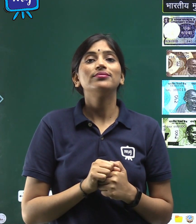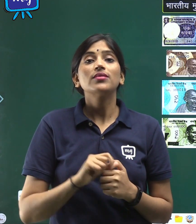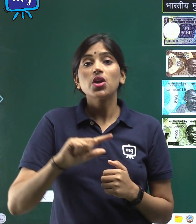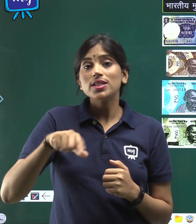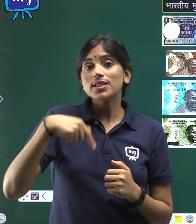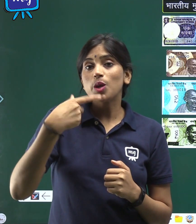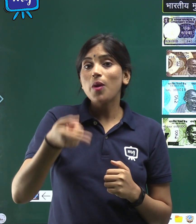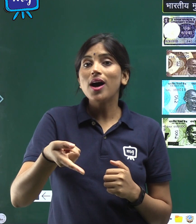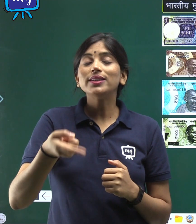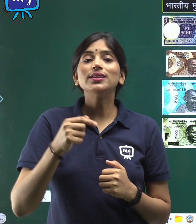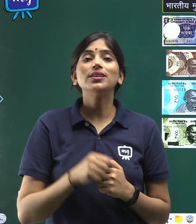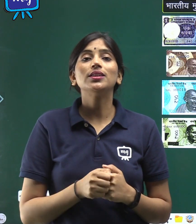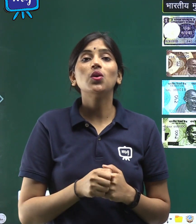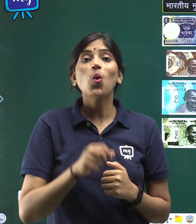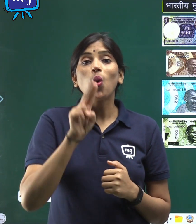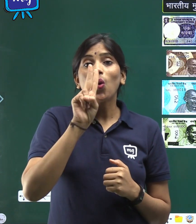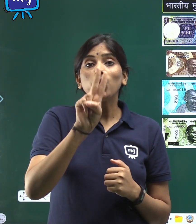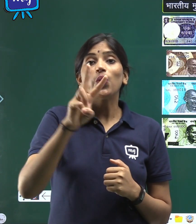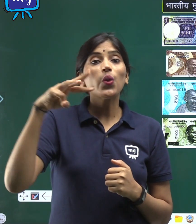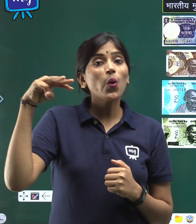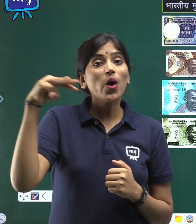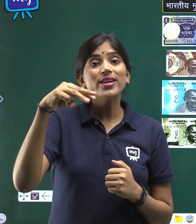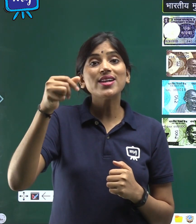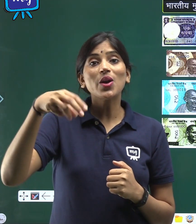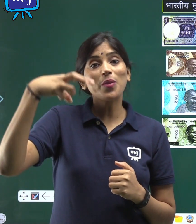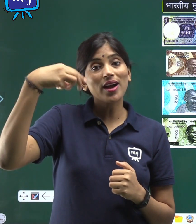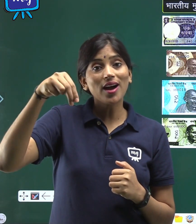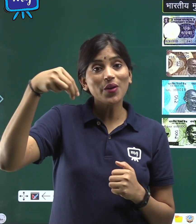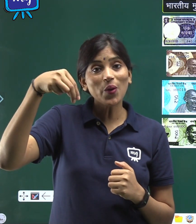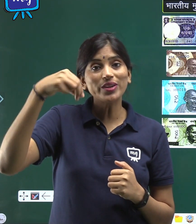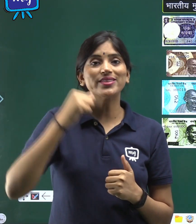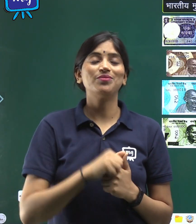इसके बाद 2000 का नोट।